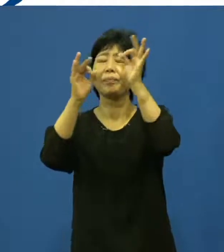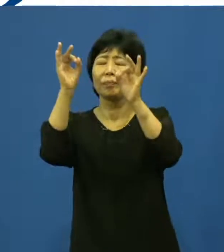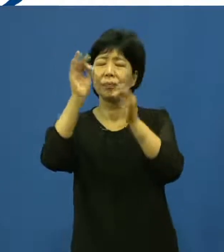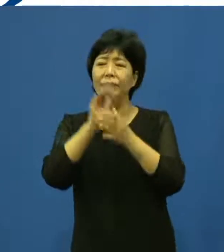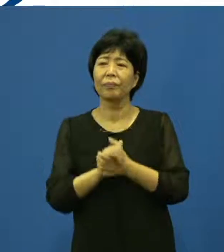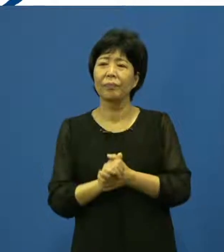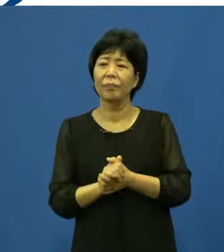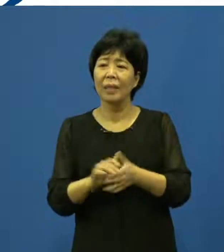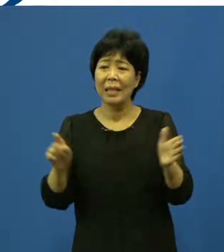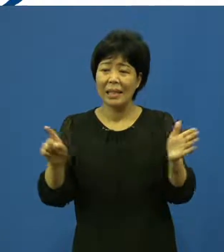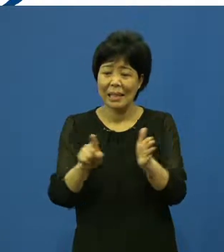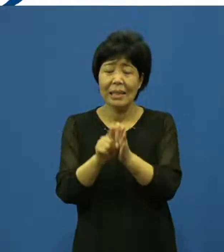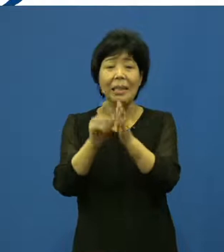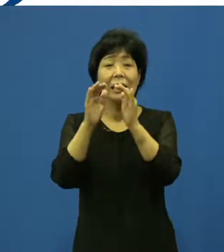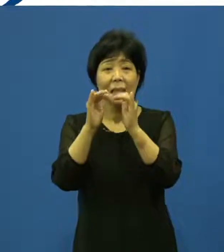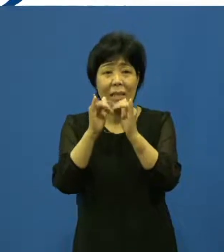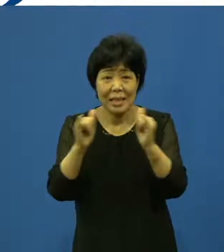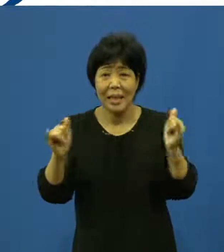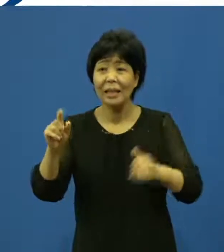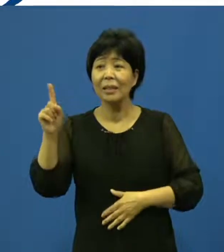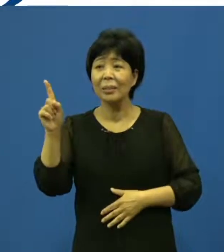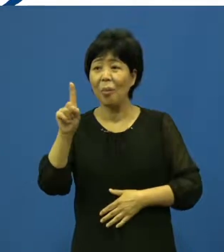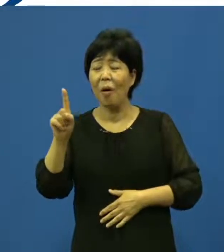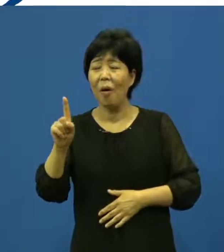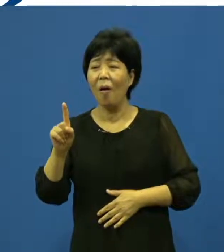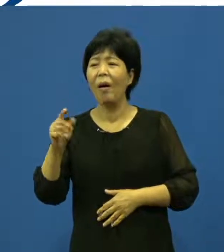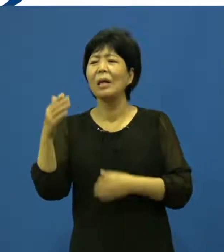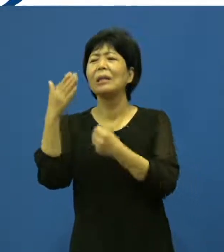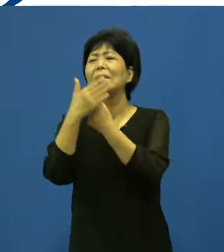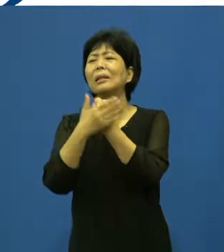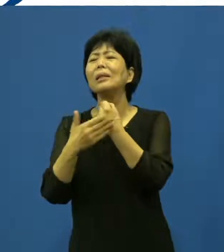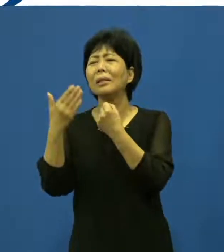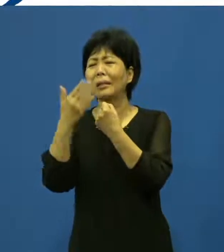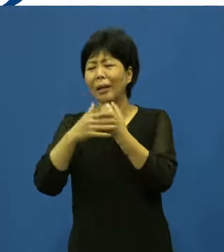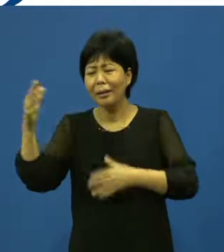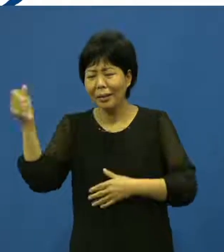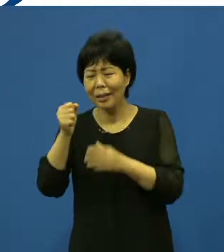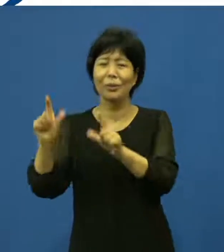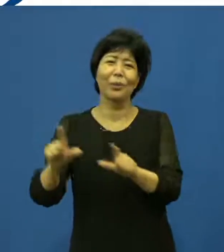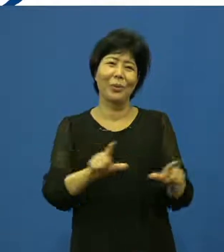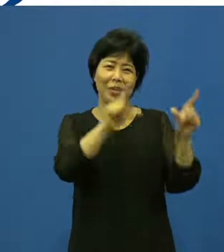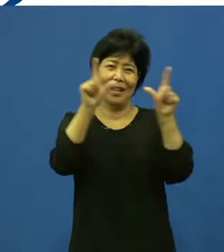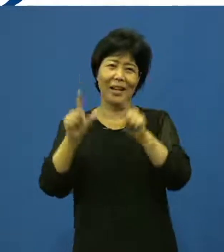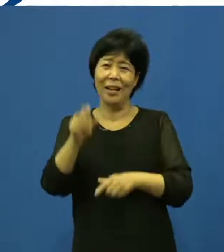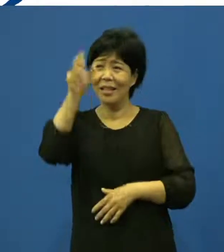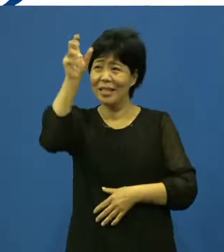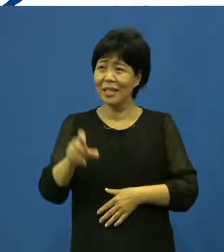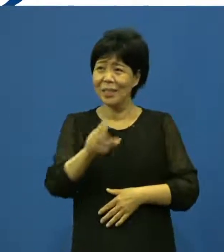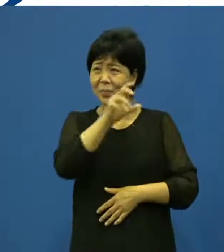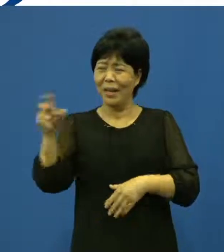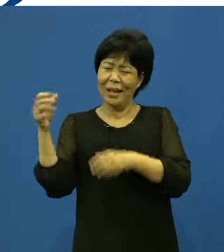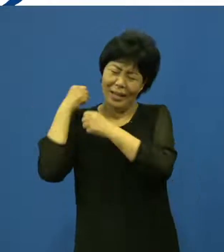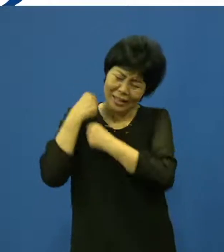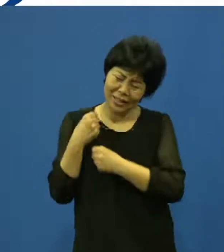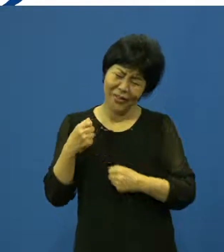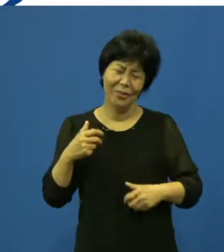삽니다. 은혜의 힘이 주어지면 십자가도 즐겁게 지고 가는 것입니다.